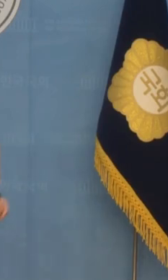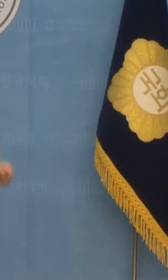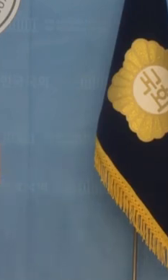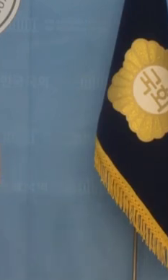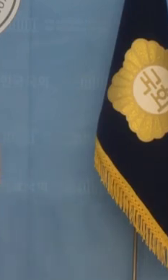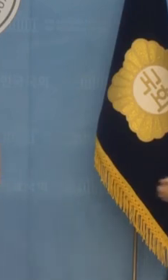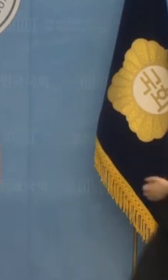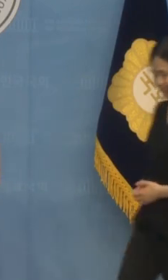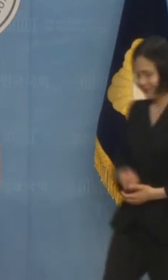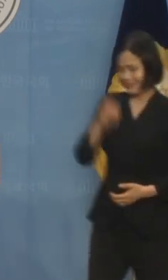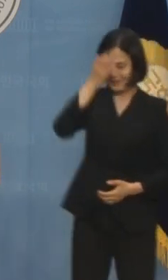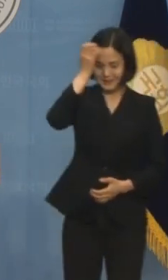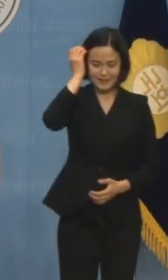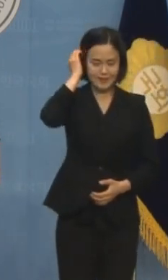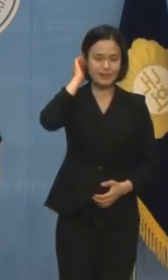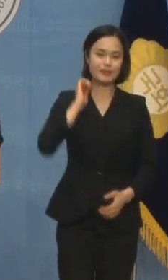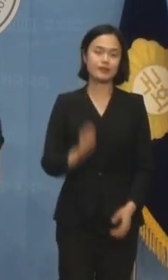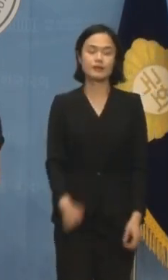감사합니다.